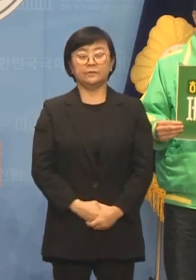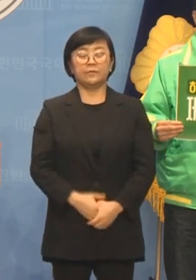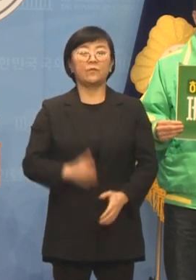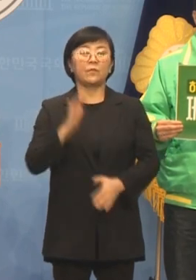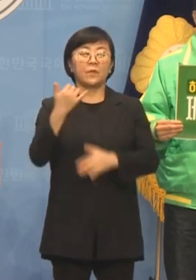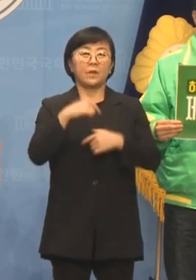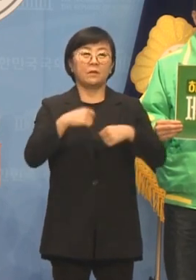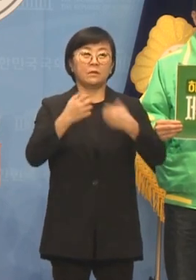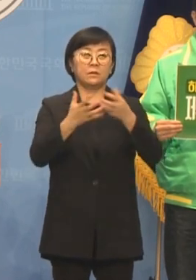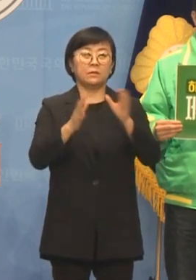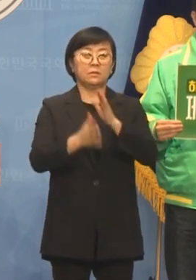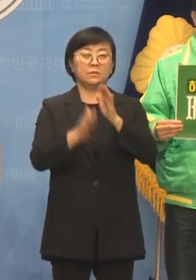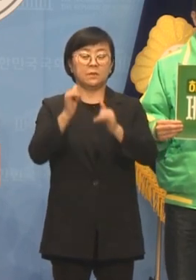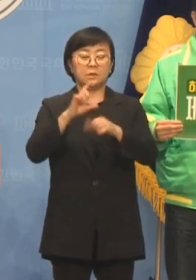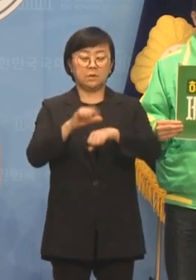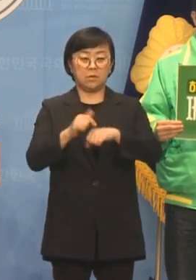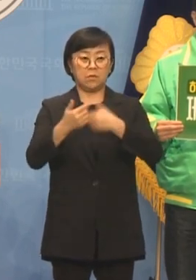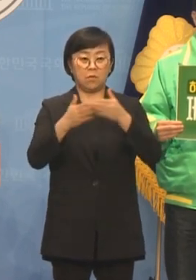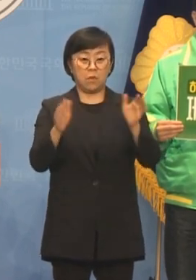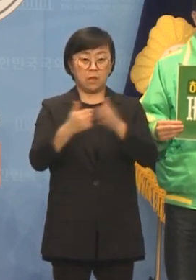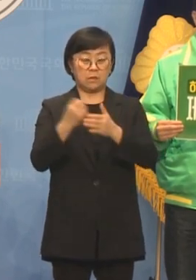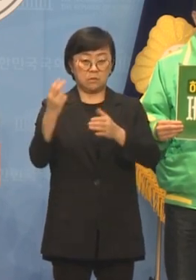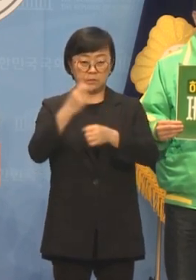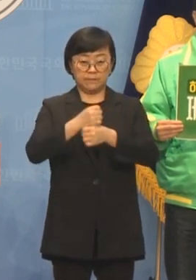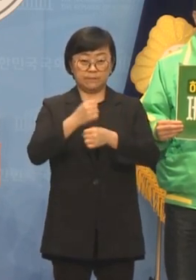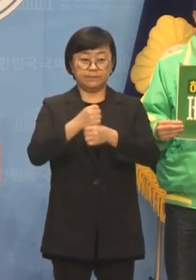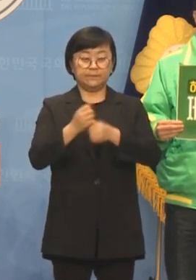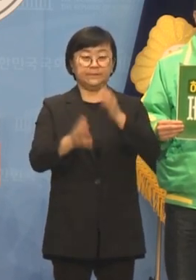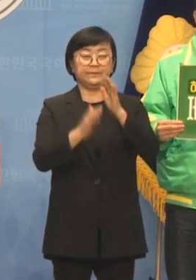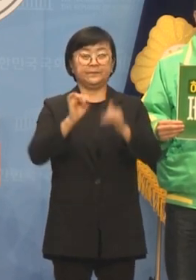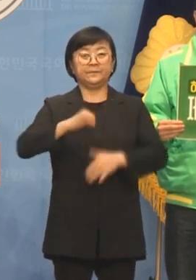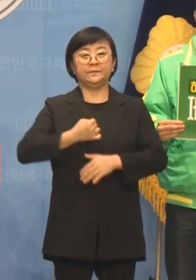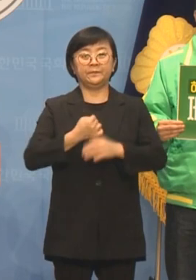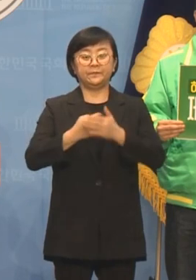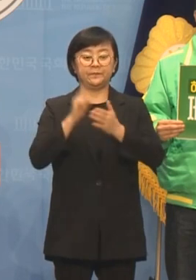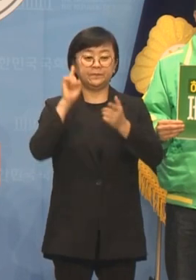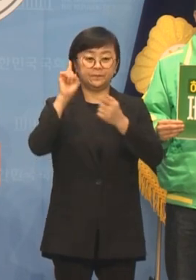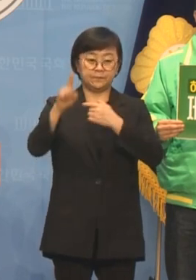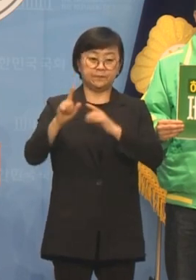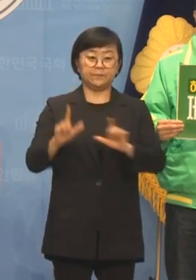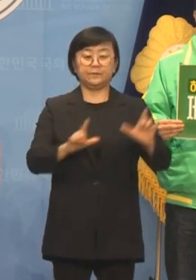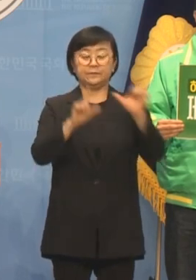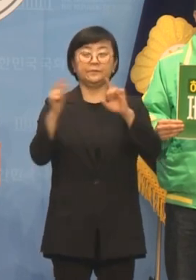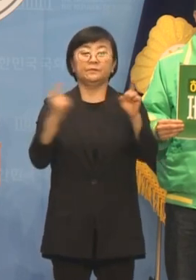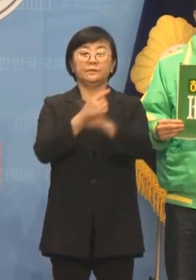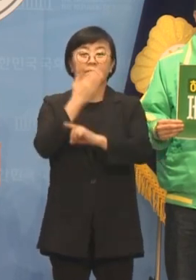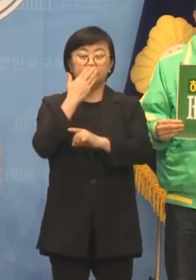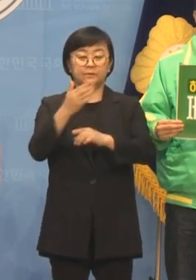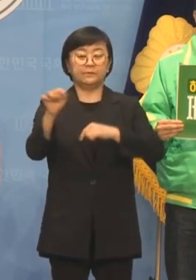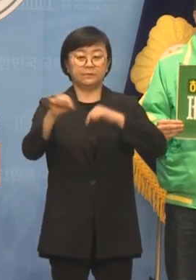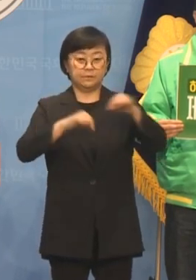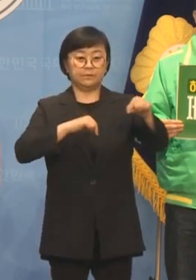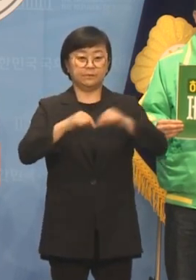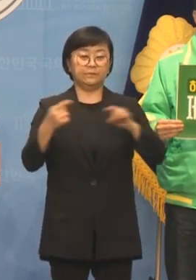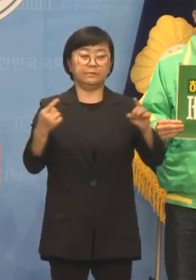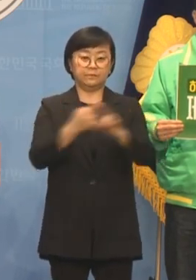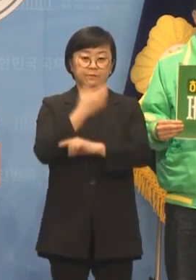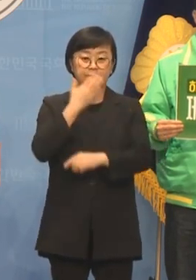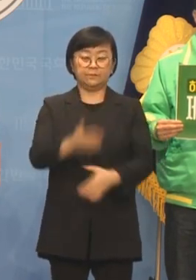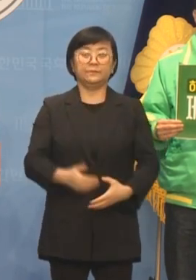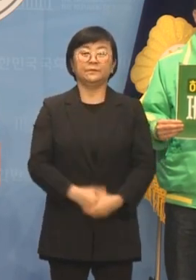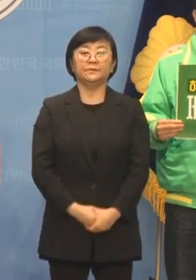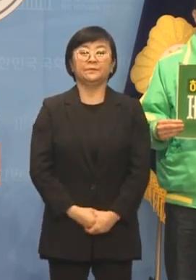녹색 정의당은 시민들의 시간과 공간을 재구성하여 시민 스스로가 내일의 삶을 바꿀 수 있는 정치로 전환할